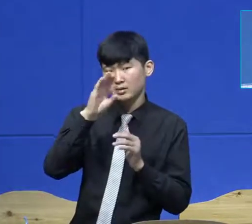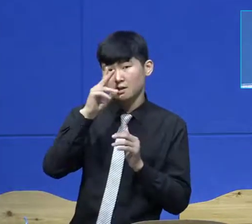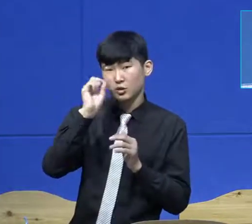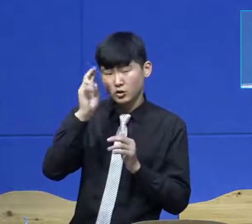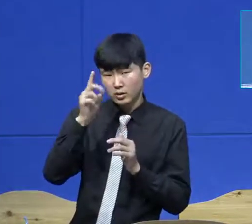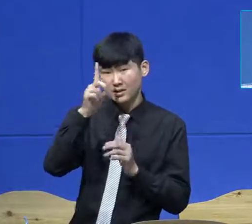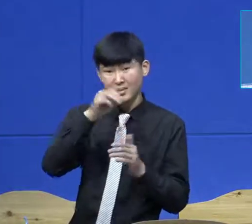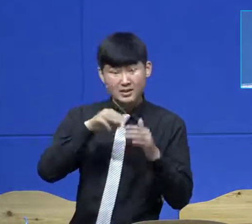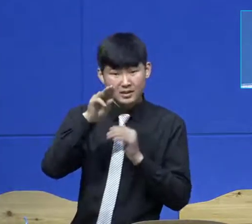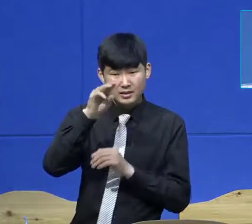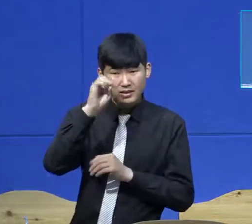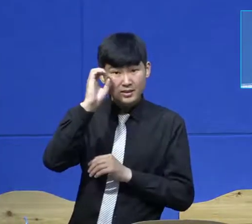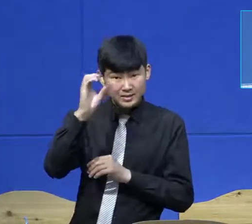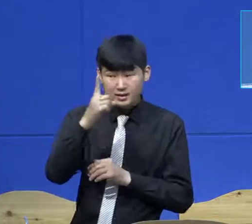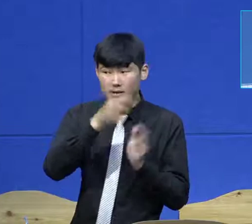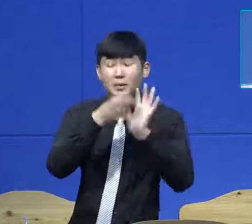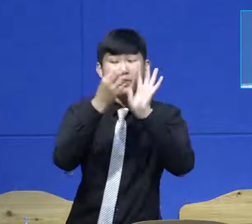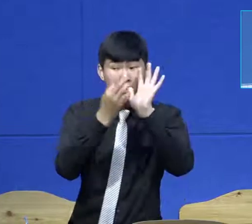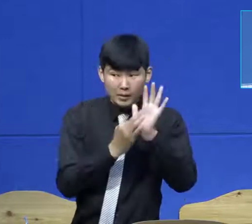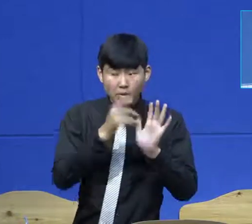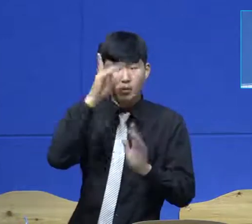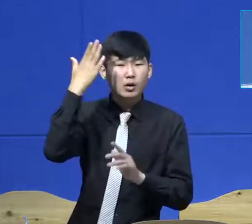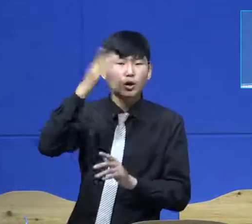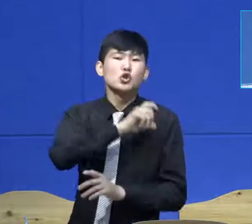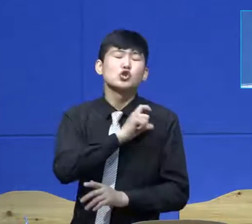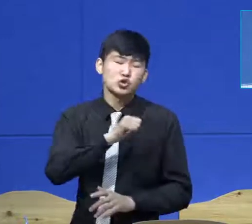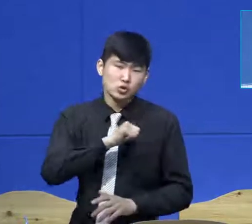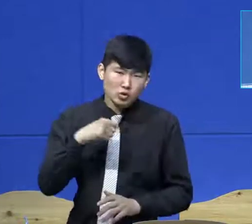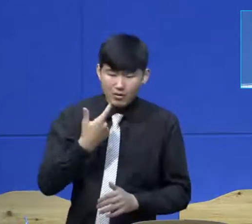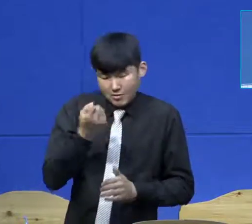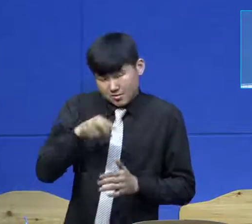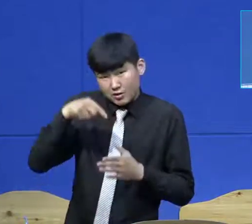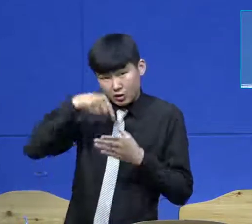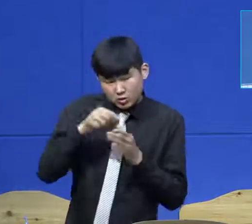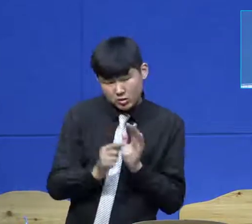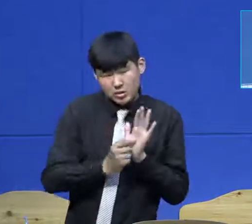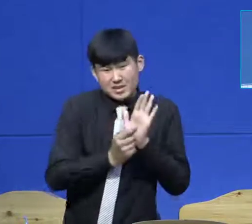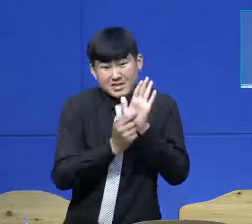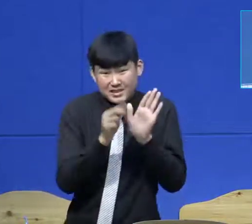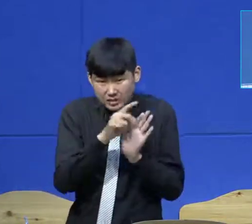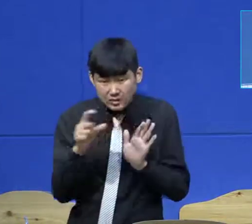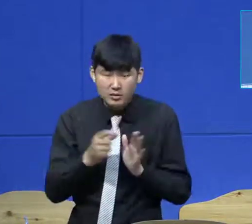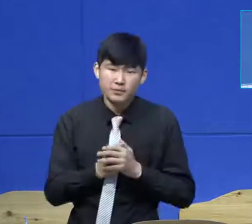харуул. Бурхан өөрөө дүрлэх гал дотор илчлэгдэхдээ